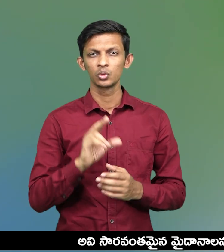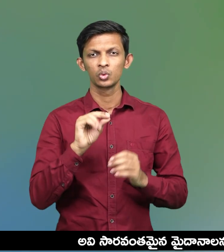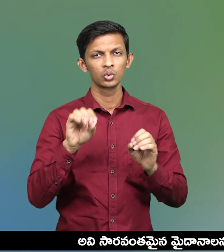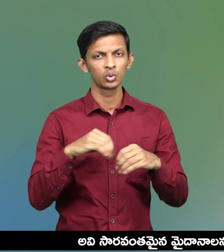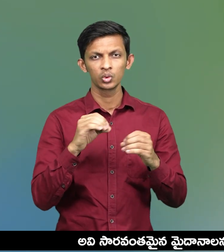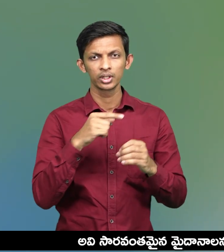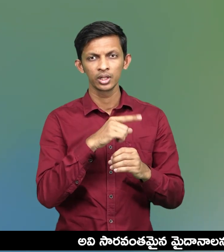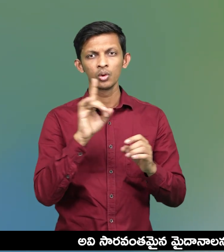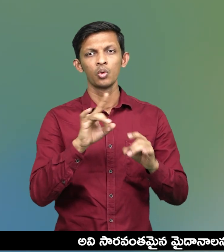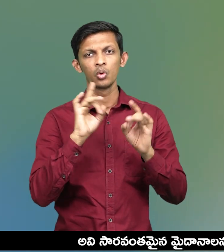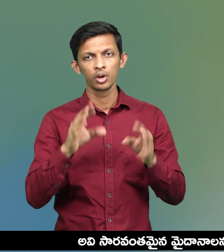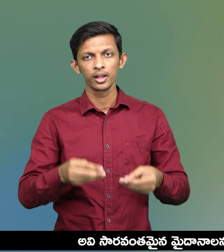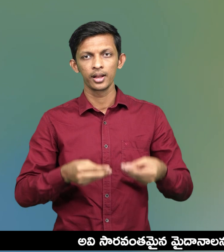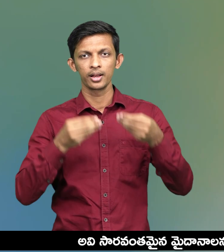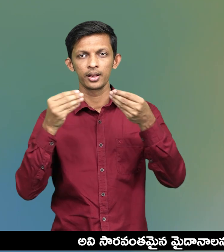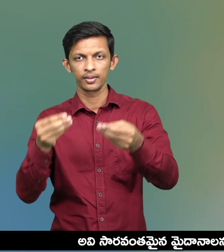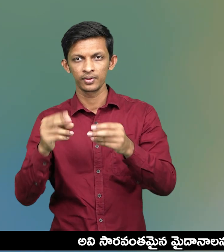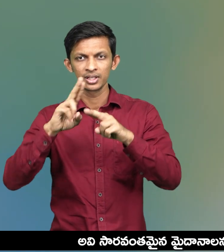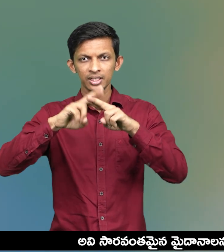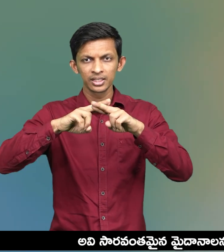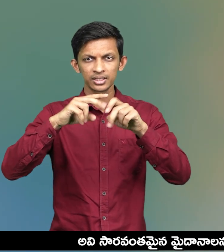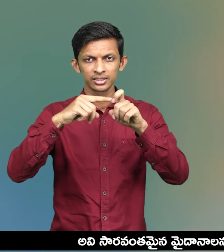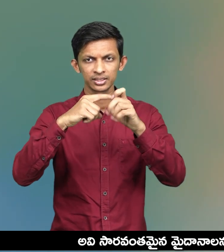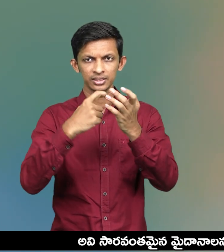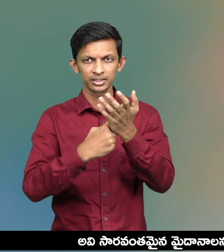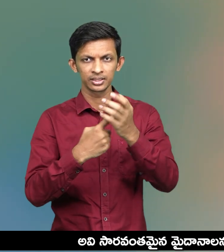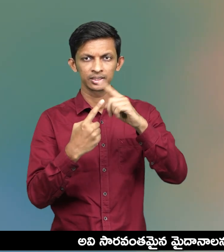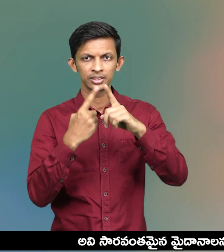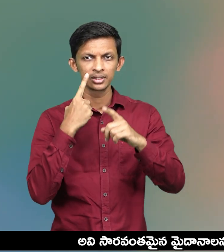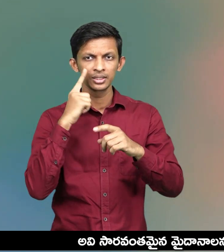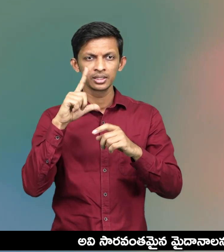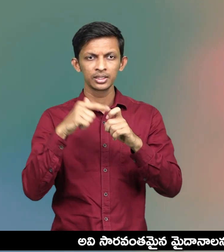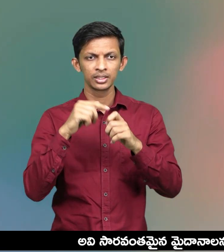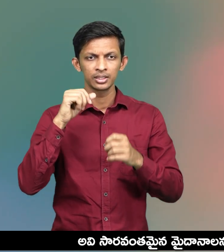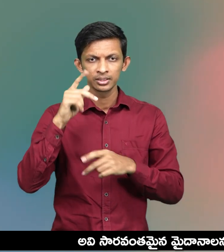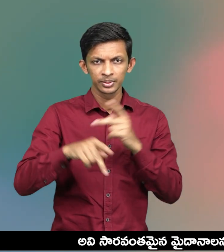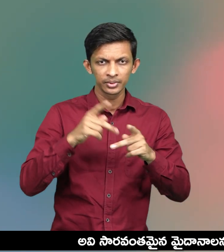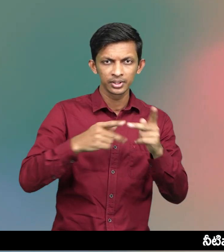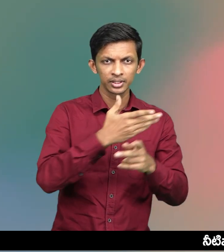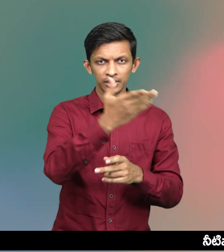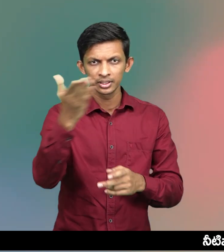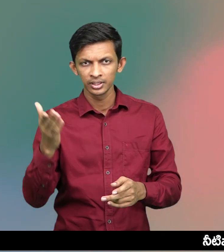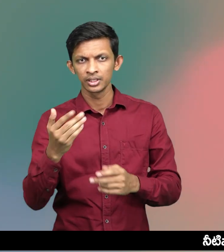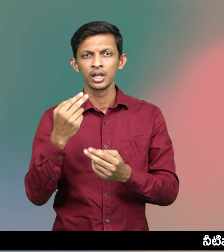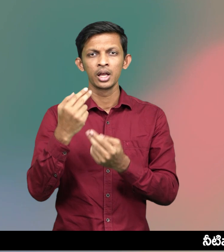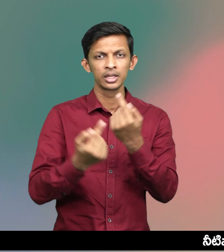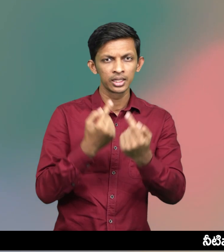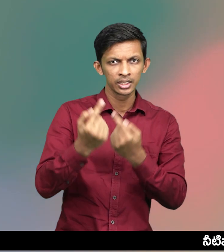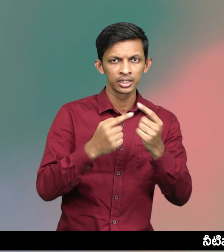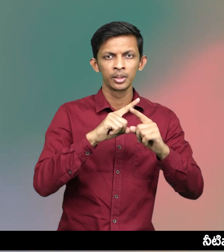అవి సారవంతమైన మైదానాలను అందించడమే కాదు, కానీ కూడా అందిస్తాయి. నీటిపారుదల కోసం నీరు.